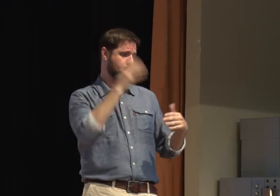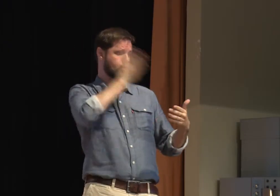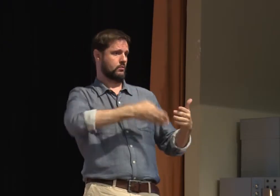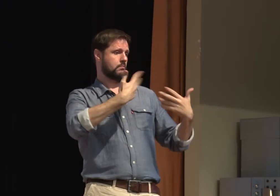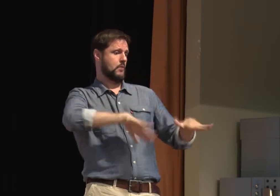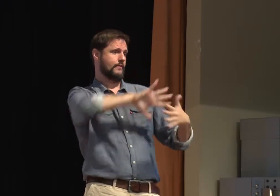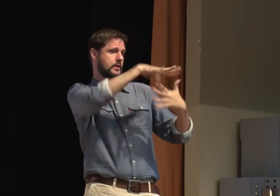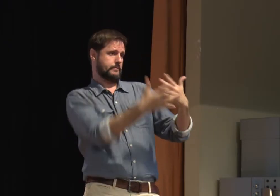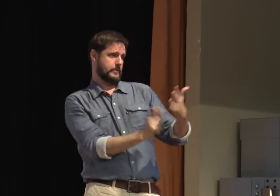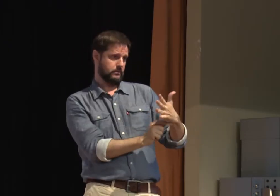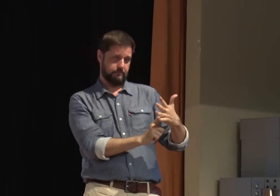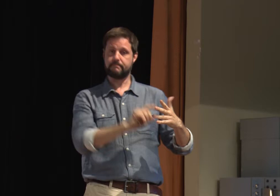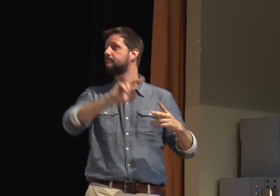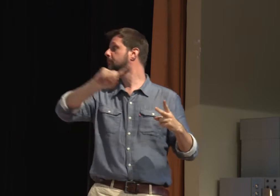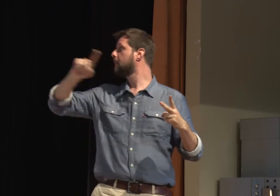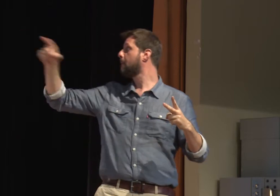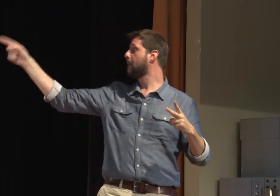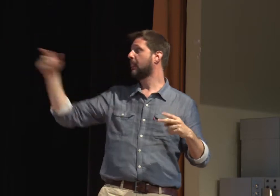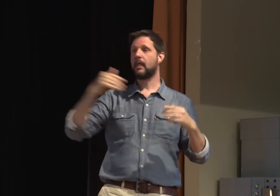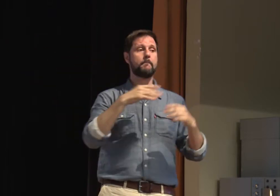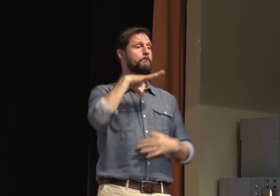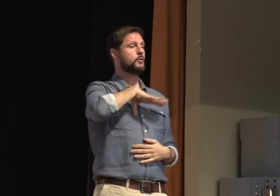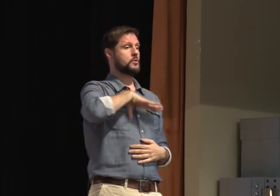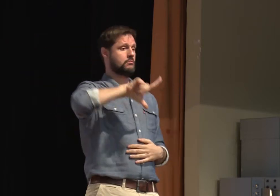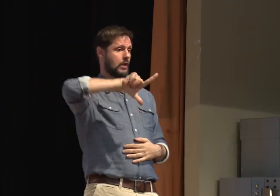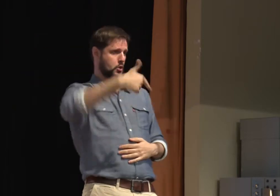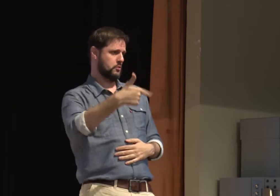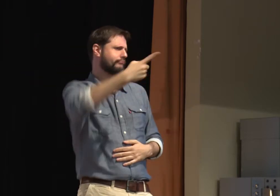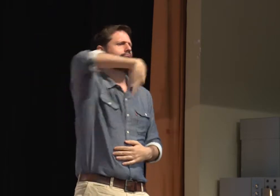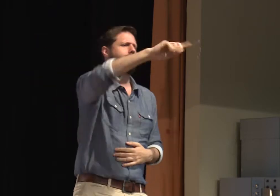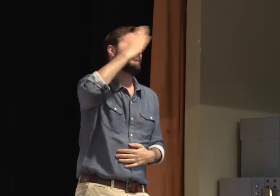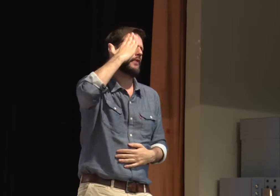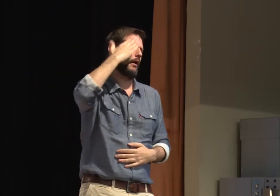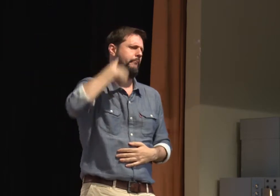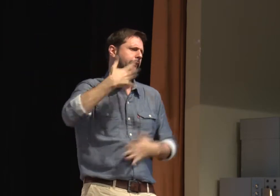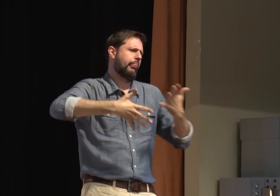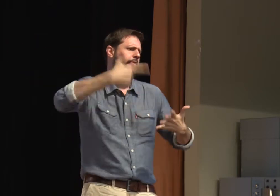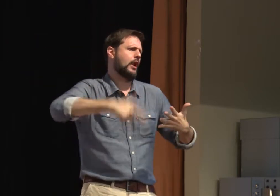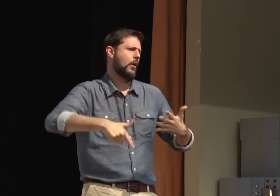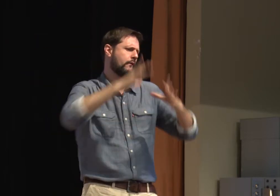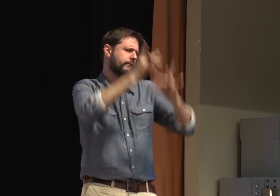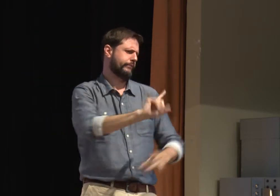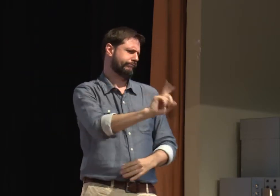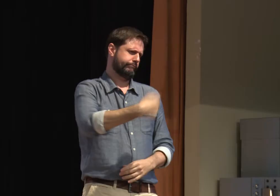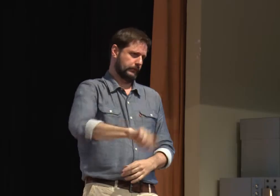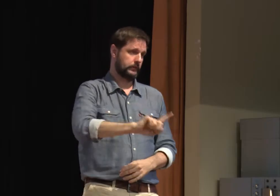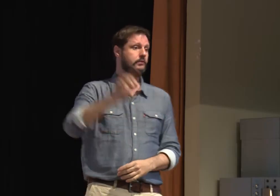é L1 do surdo, né? Ele está fazendo ali através da prova em Libras. Também o português como L2, né? Então, eu não